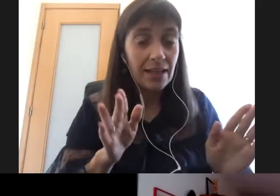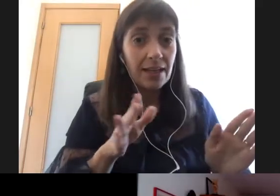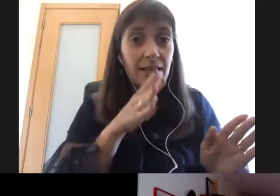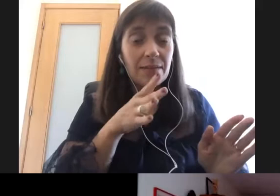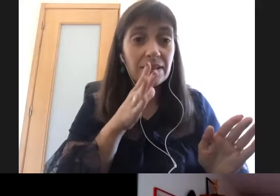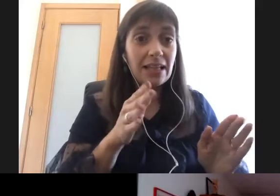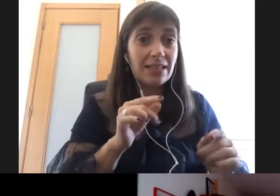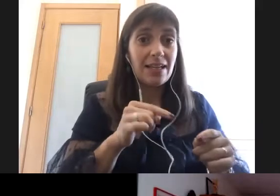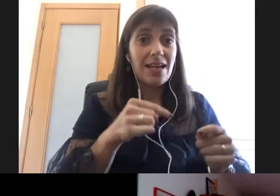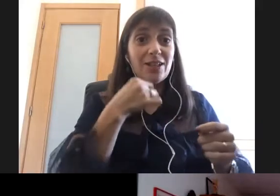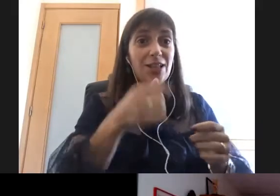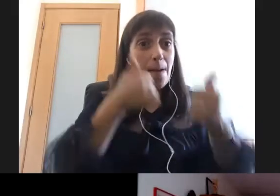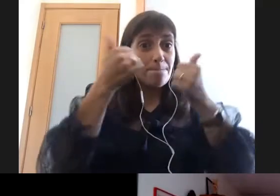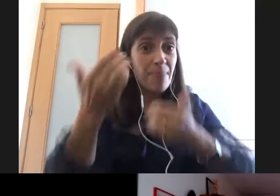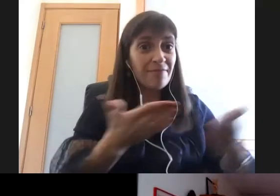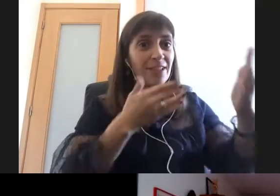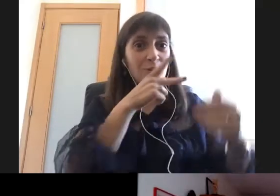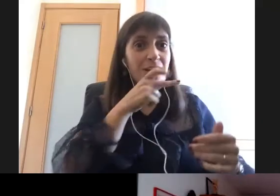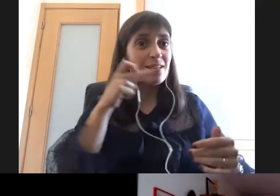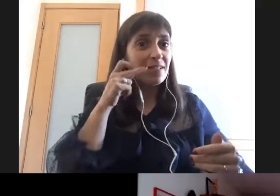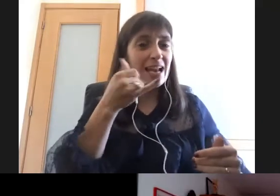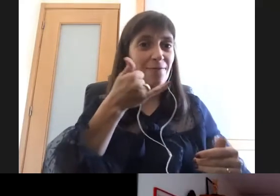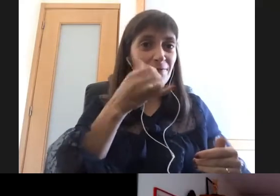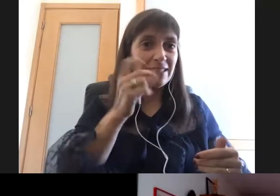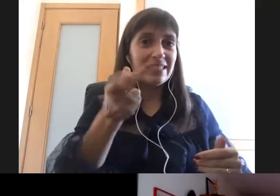é bem-vindo ao aniversário de 20 anos de Brasília.